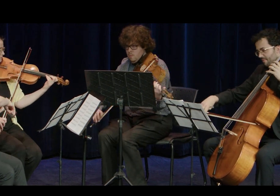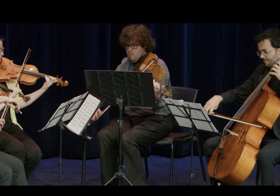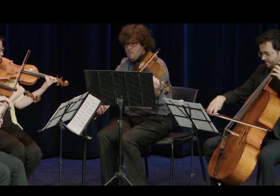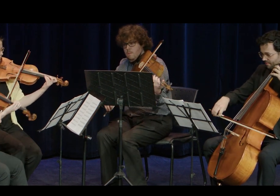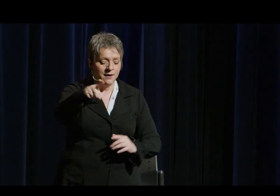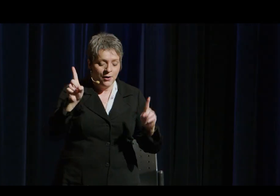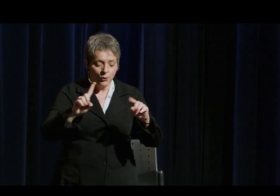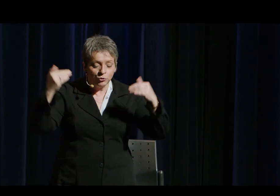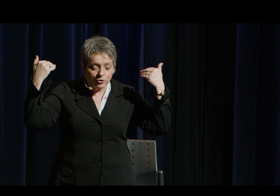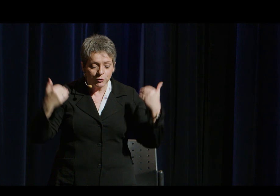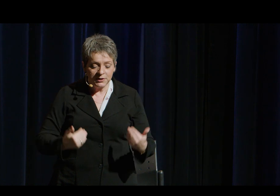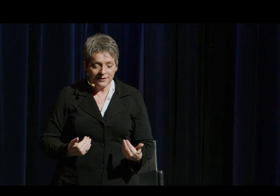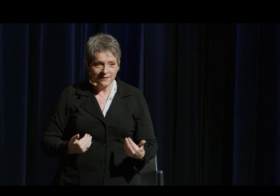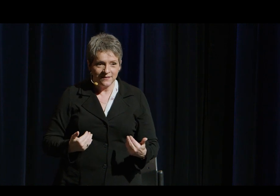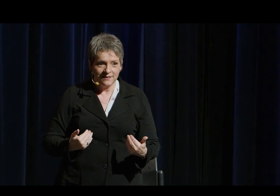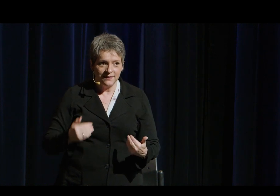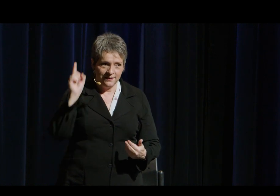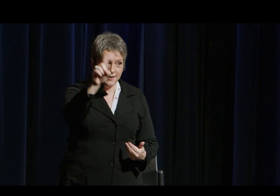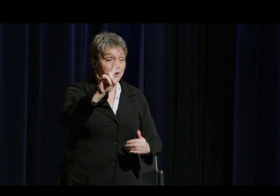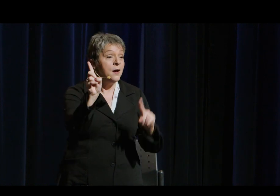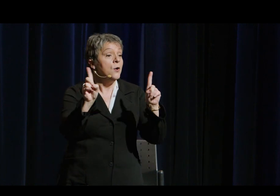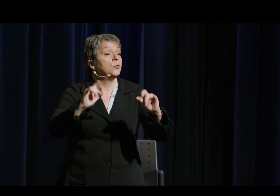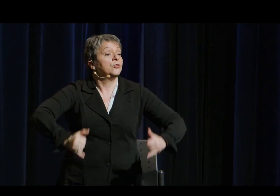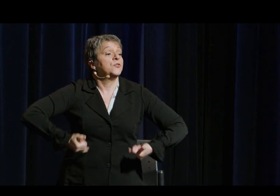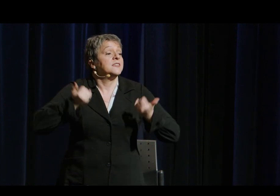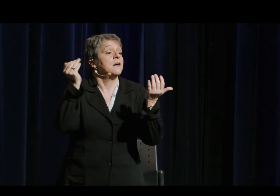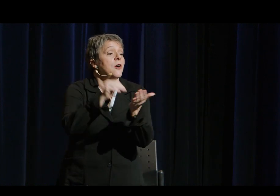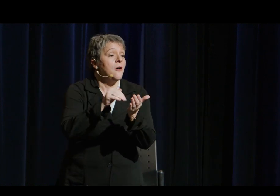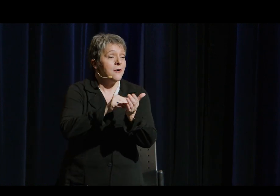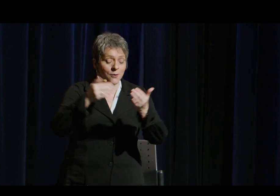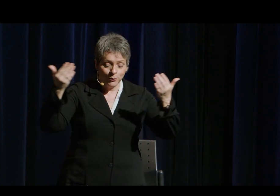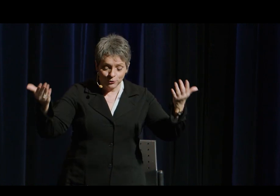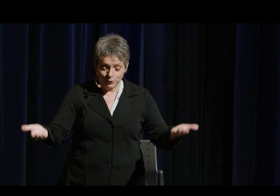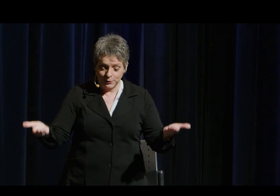Là où je suis, là où je vis encore aujourd'hui,